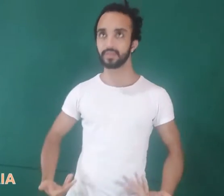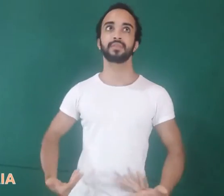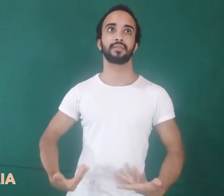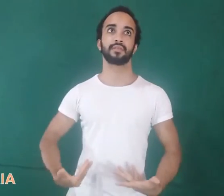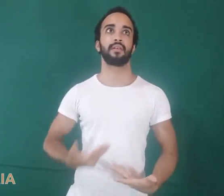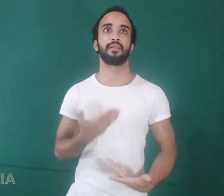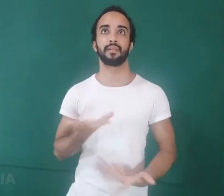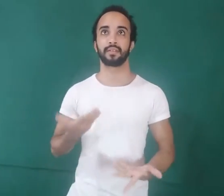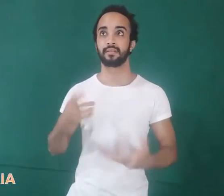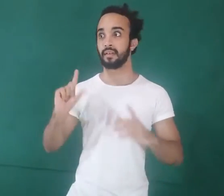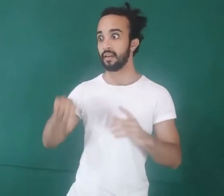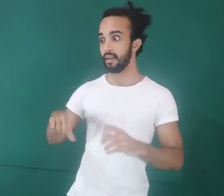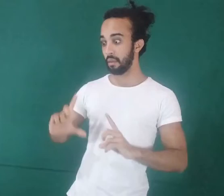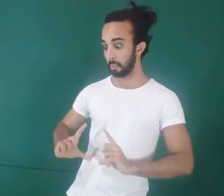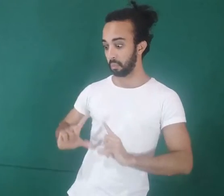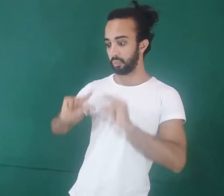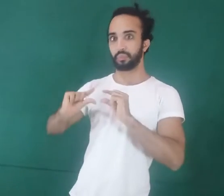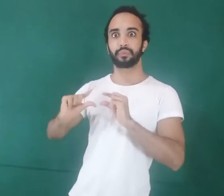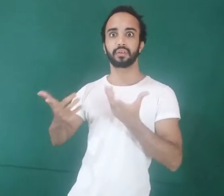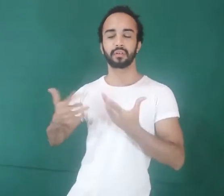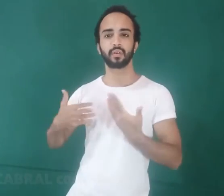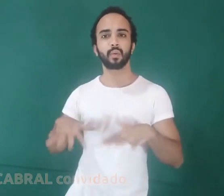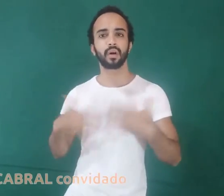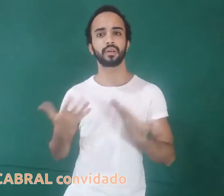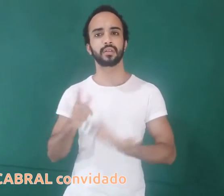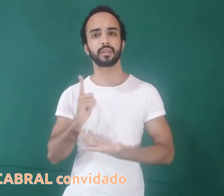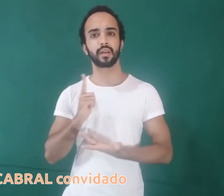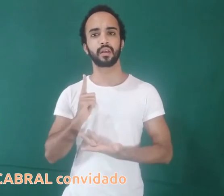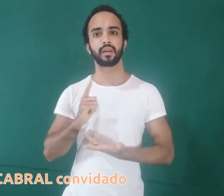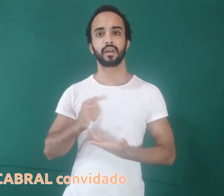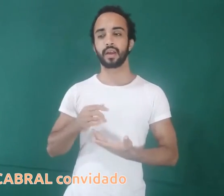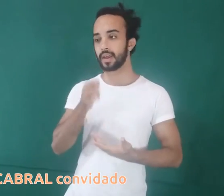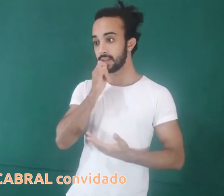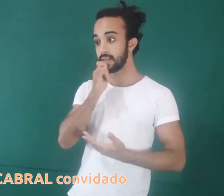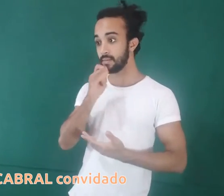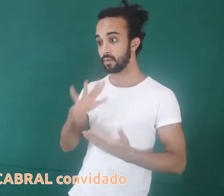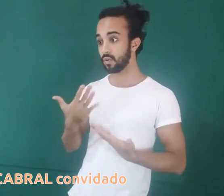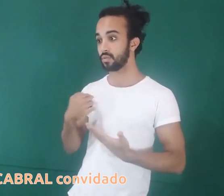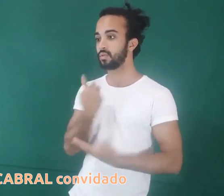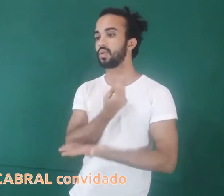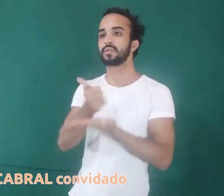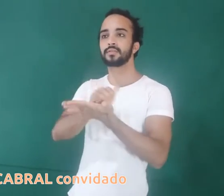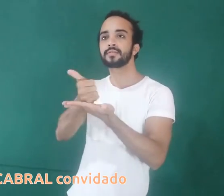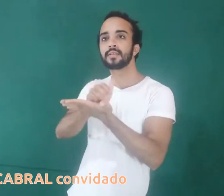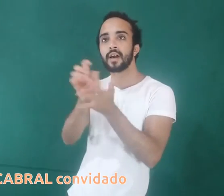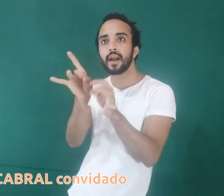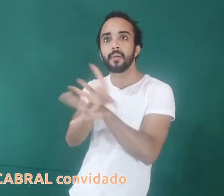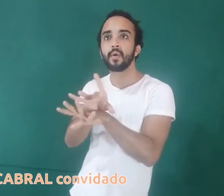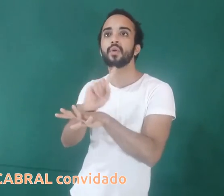insignificante. E tipo assim, tem esse lugar, quando a gente zera os games, a gente pode reprogramar, e a gente, pra reprogramar, tem